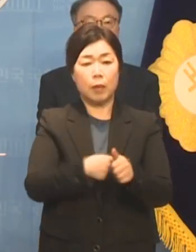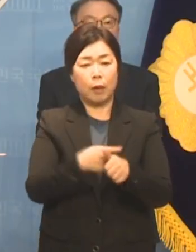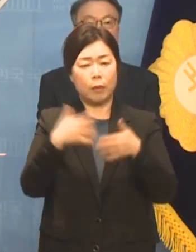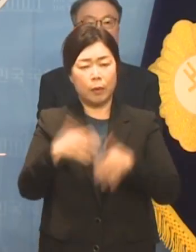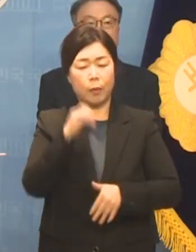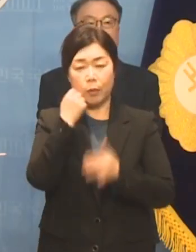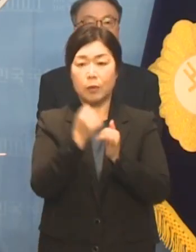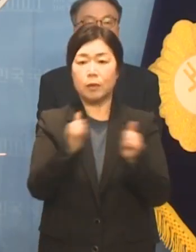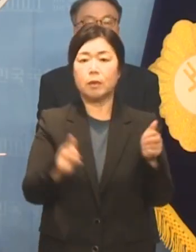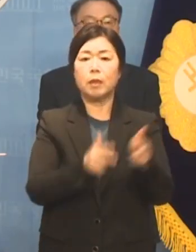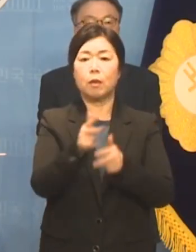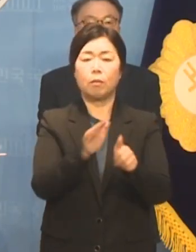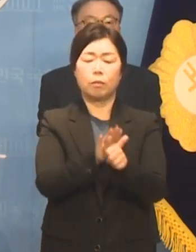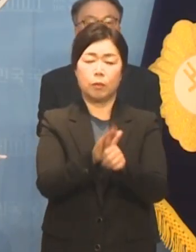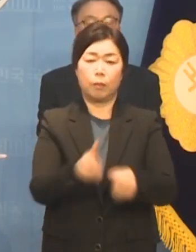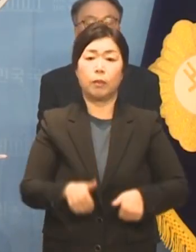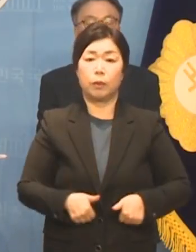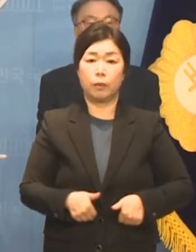조건일 것입니다.